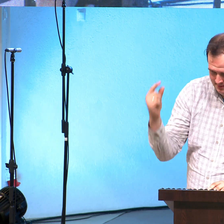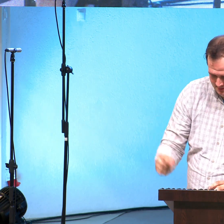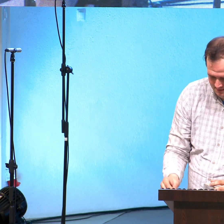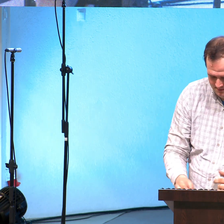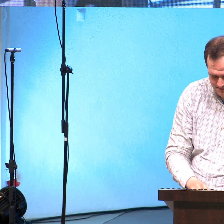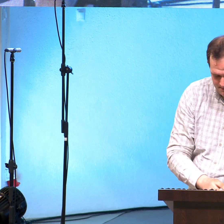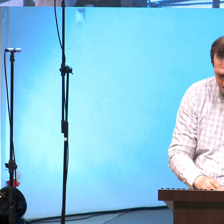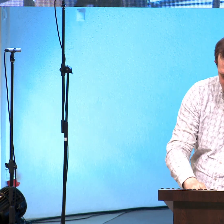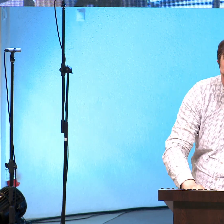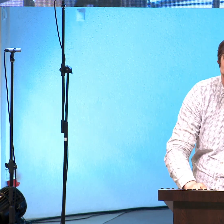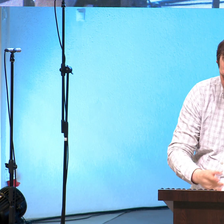И последний стих.